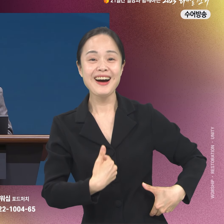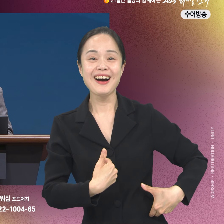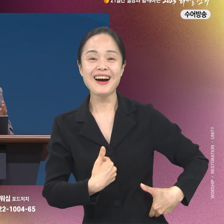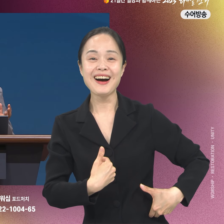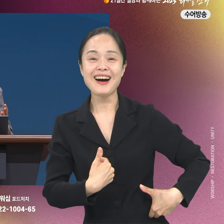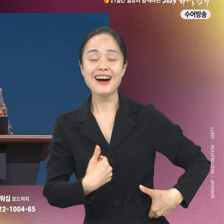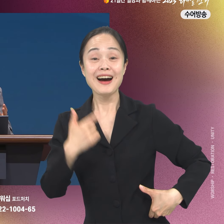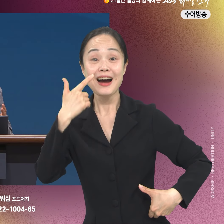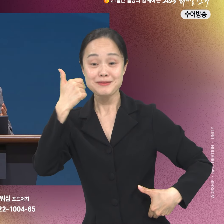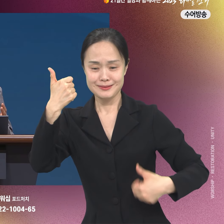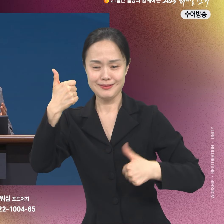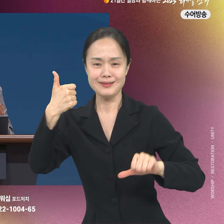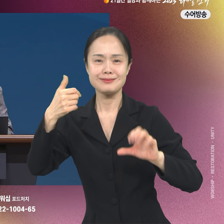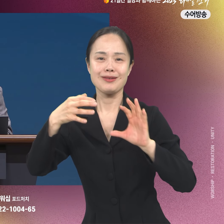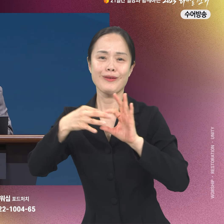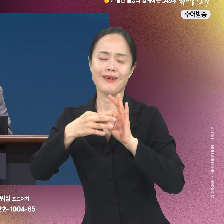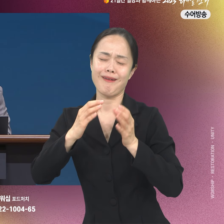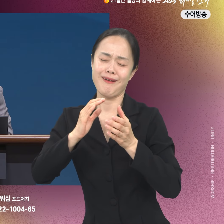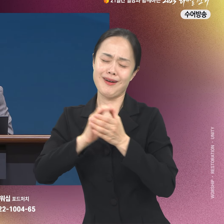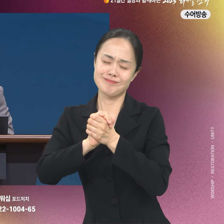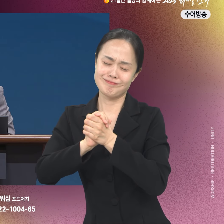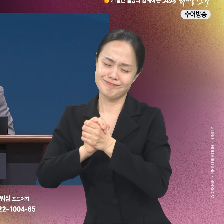묘사를 했어요. 그게